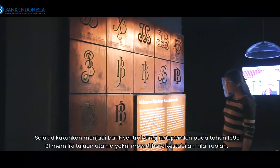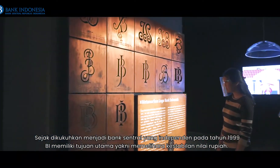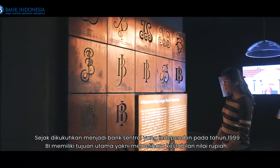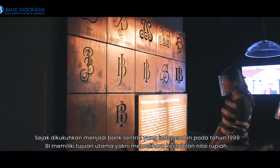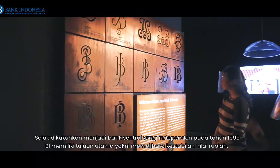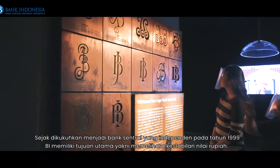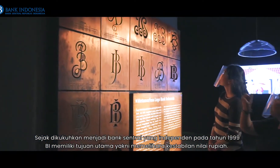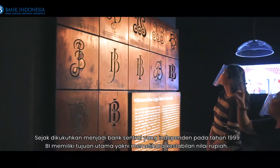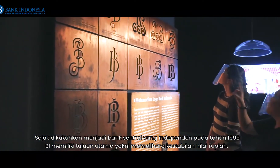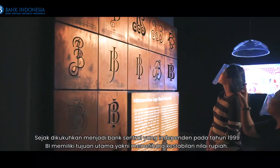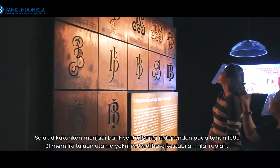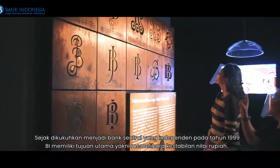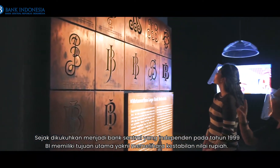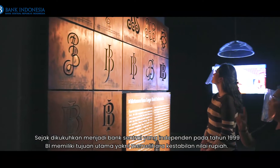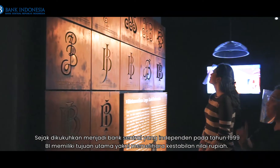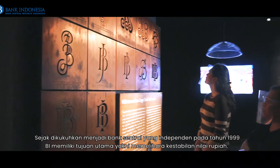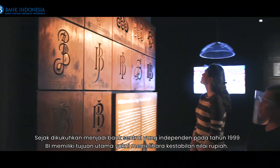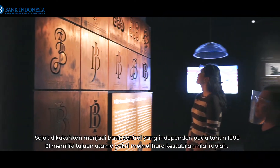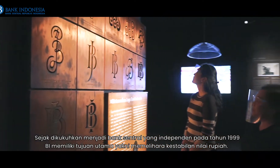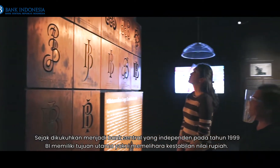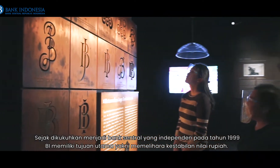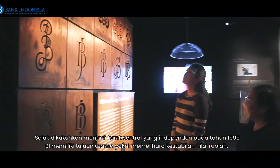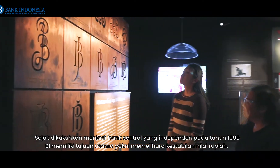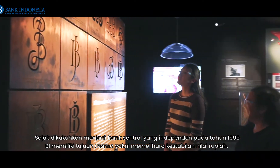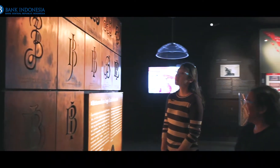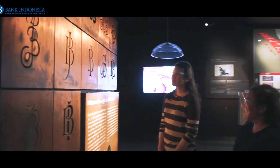utama, yakni memelihara kestabilan nilai rupiah.